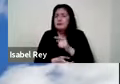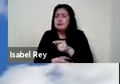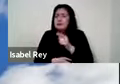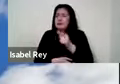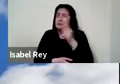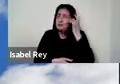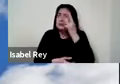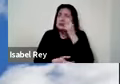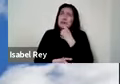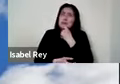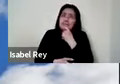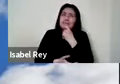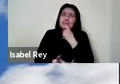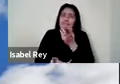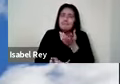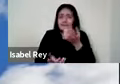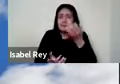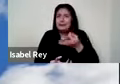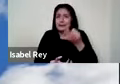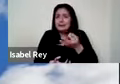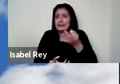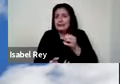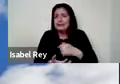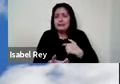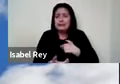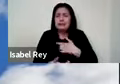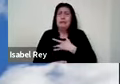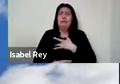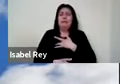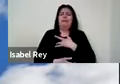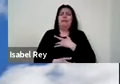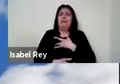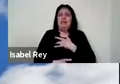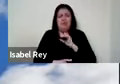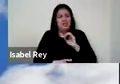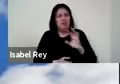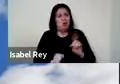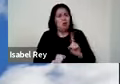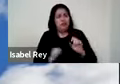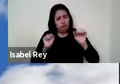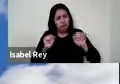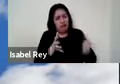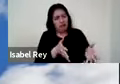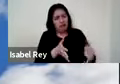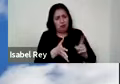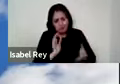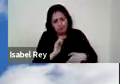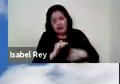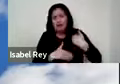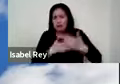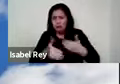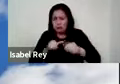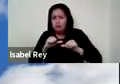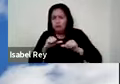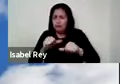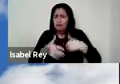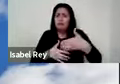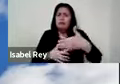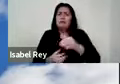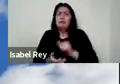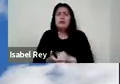sentido realmente pues me conmueve mucho y decir, oye, no, vamos para adelante y